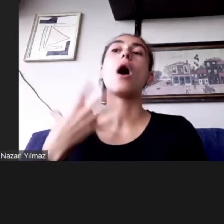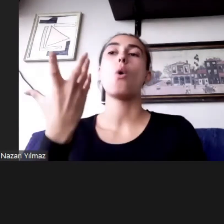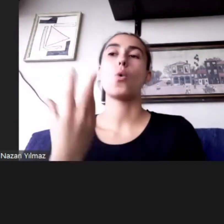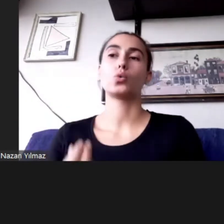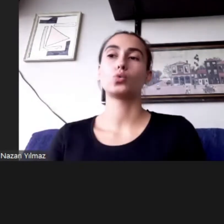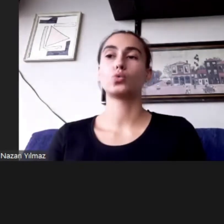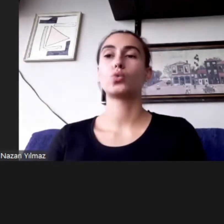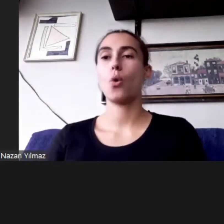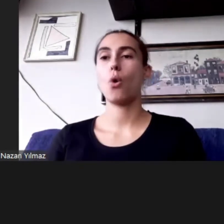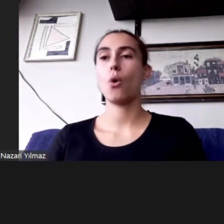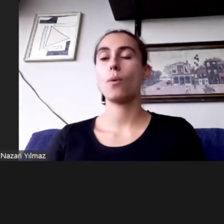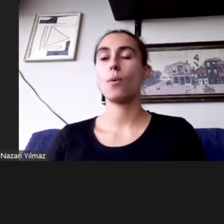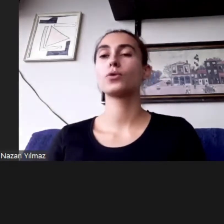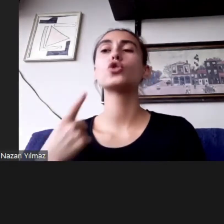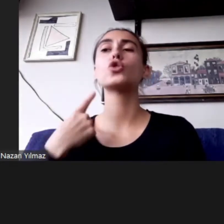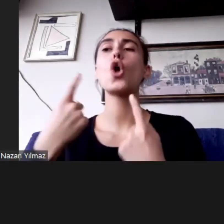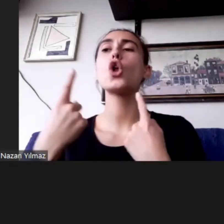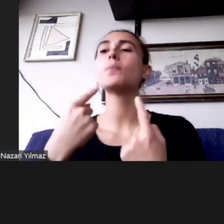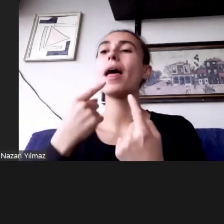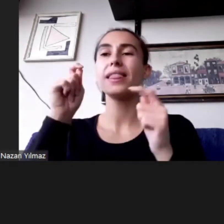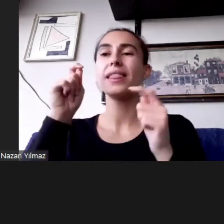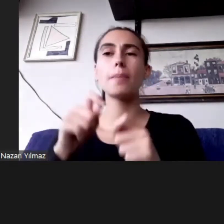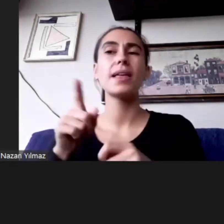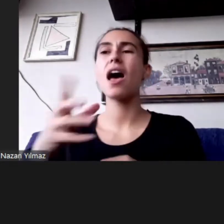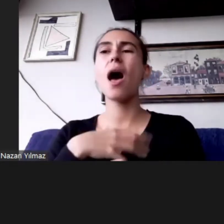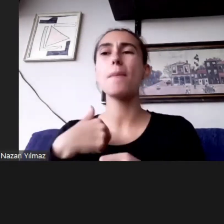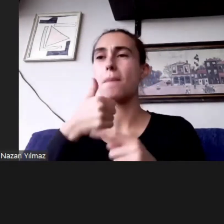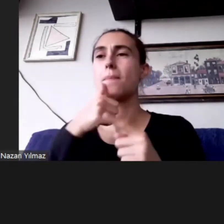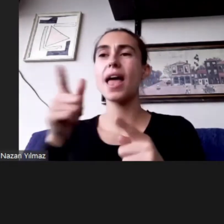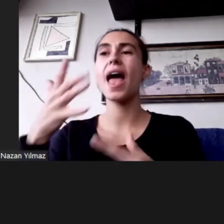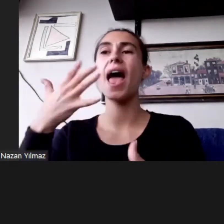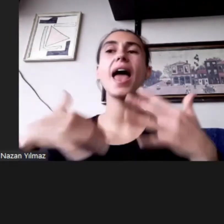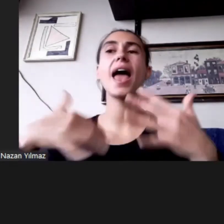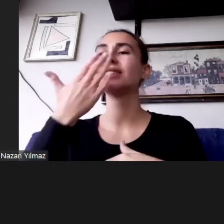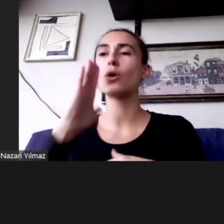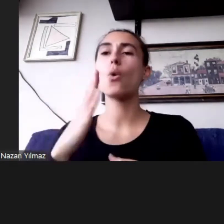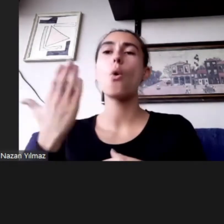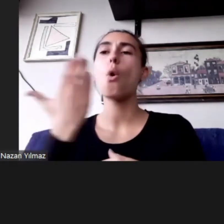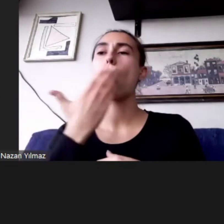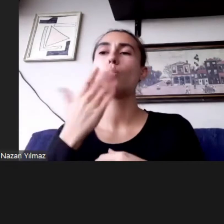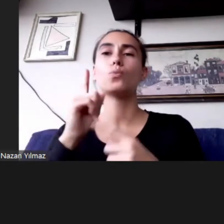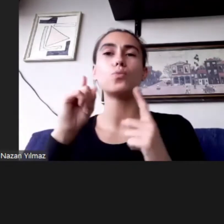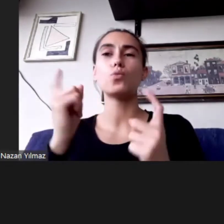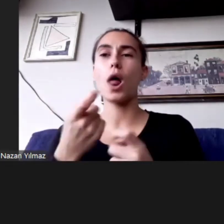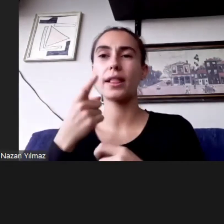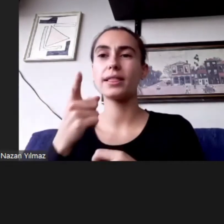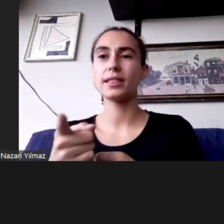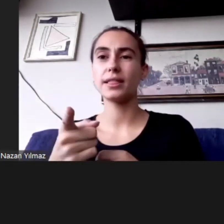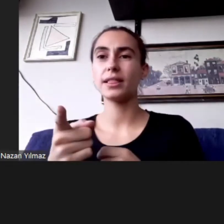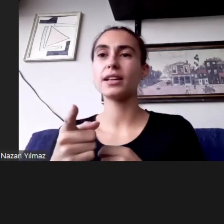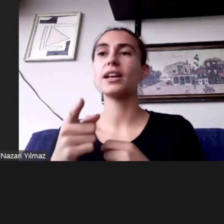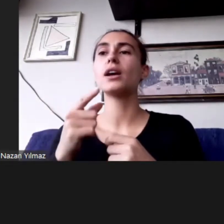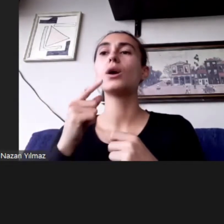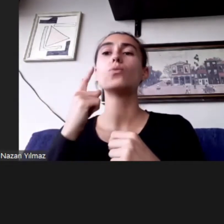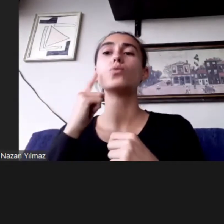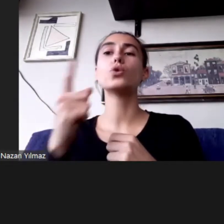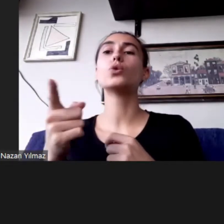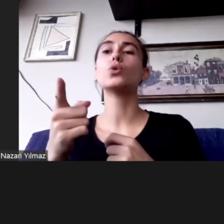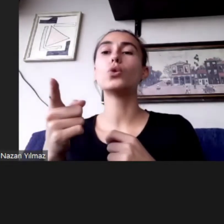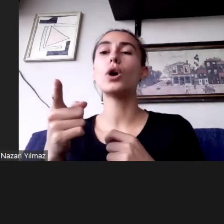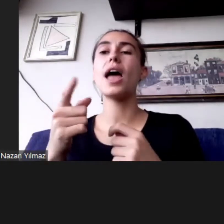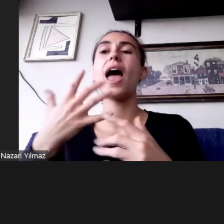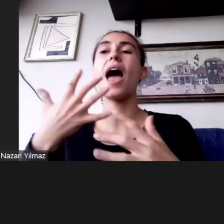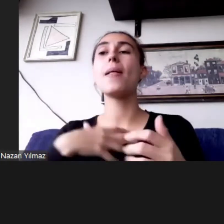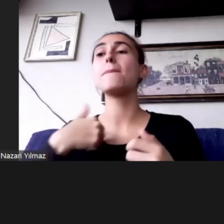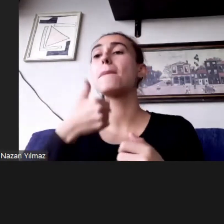oluşturuyordu. Ve görüşme yaptığımız ebeveynler arasında sadece engelli çocuğu bulunan ya da herhangi bir eğitsel tanısı bulunan çocukların